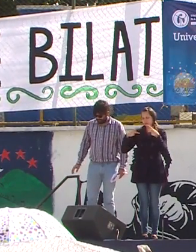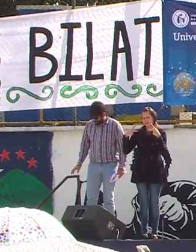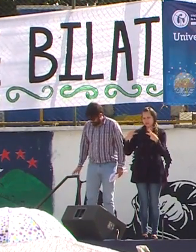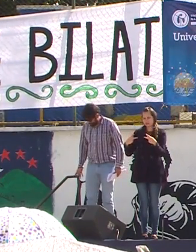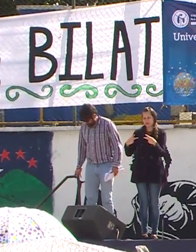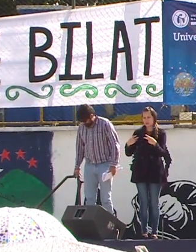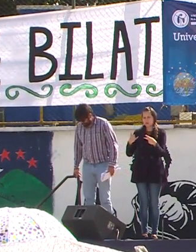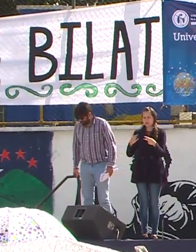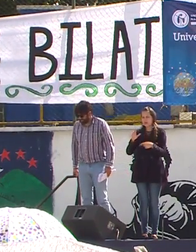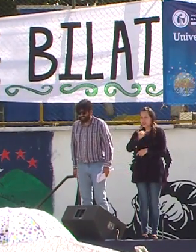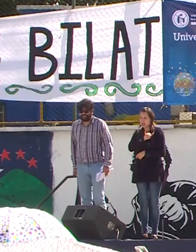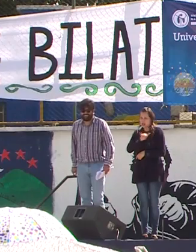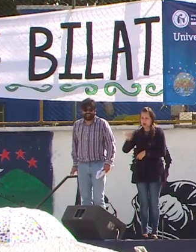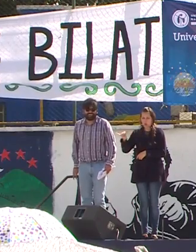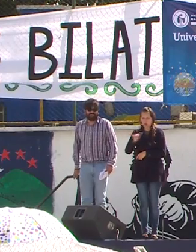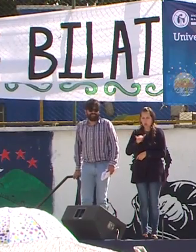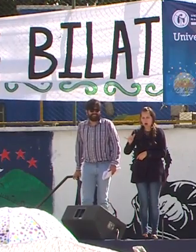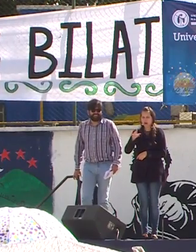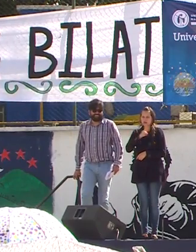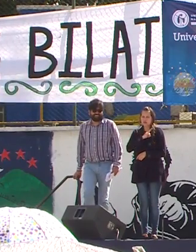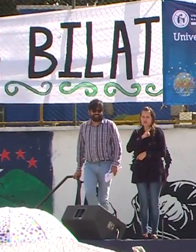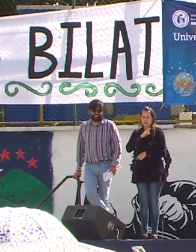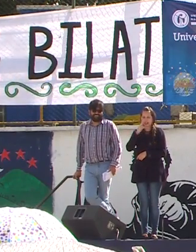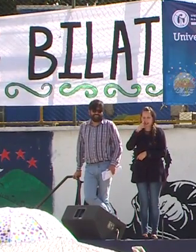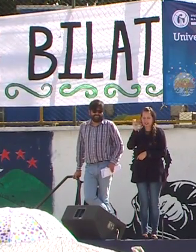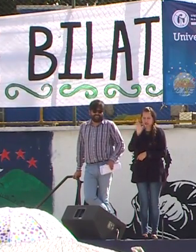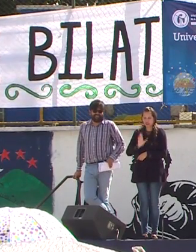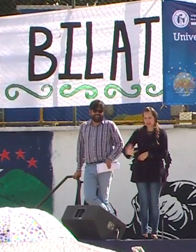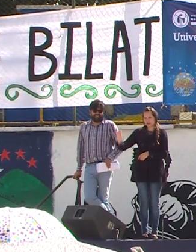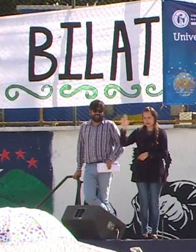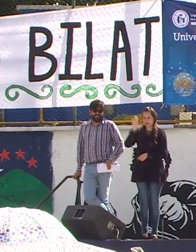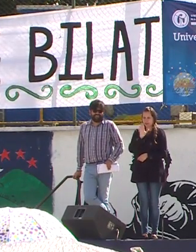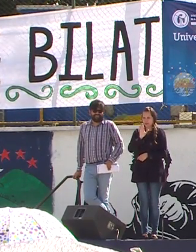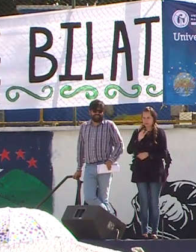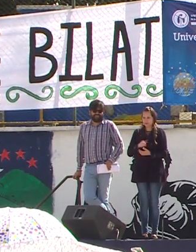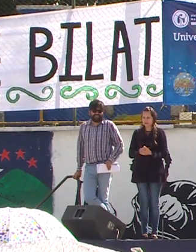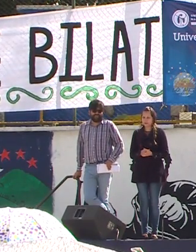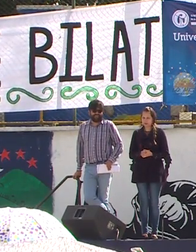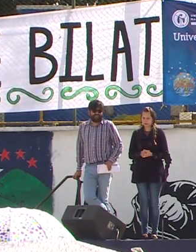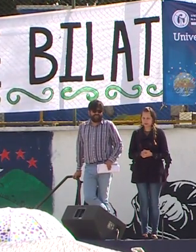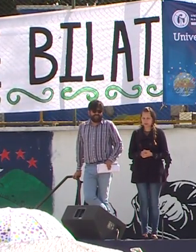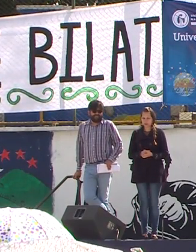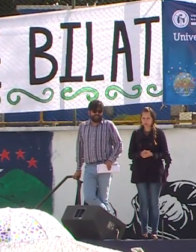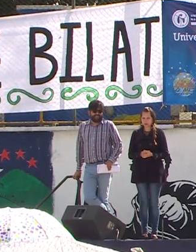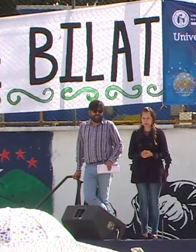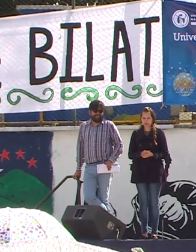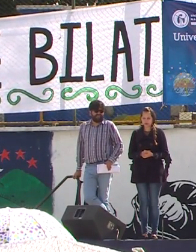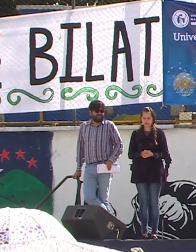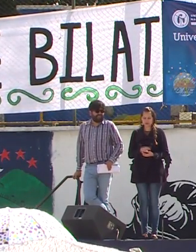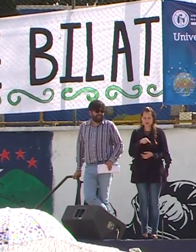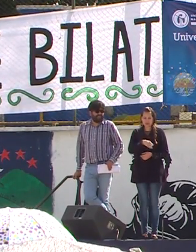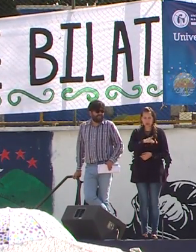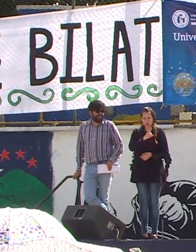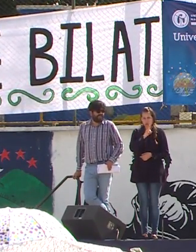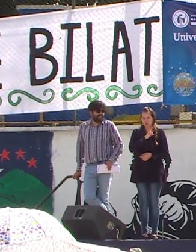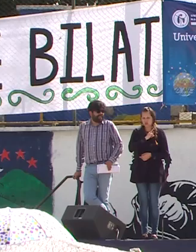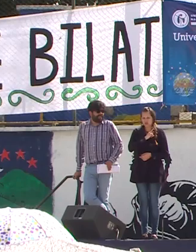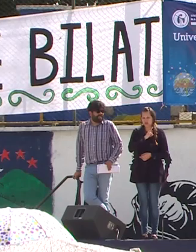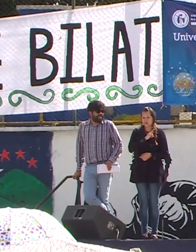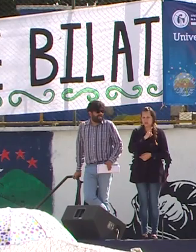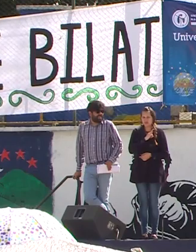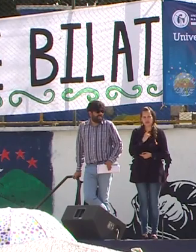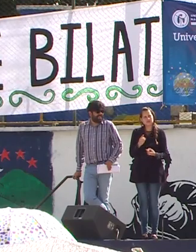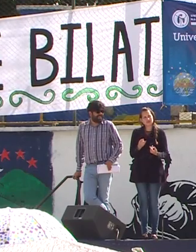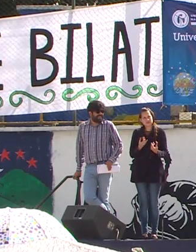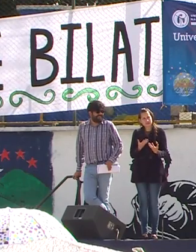la tiene la Universidad Nacional. Nuestra universidad necesita mostrarle